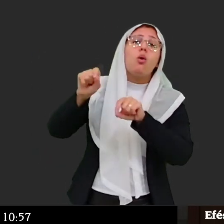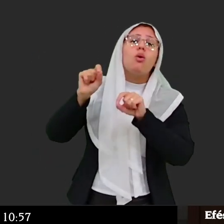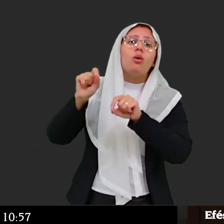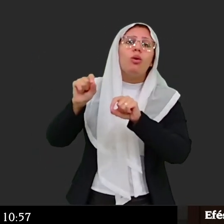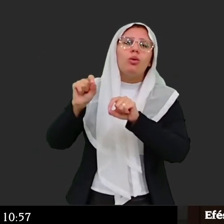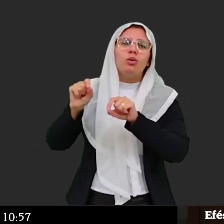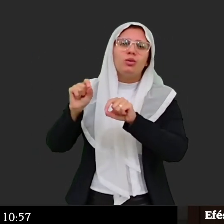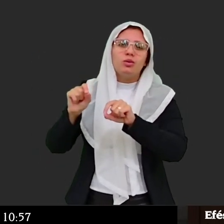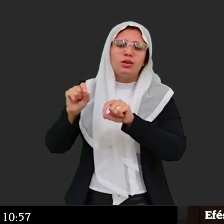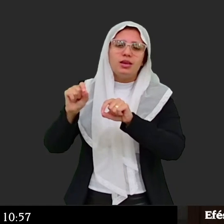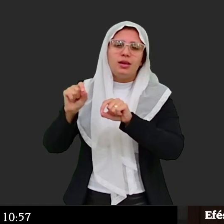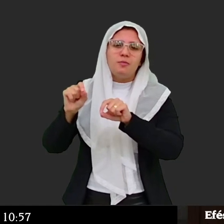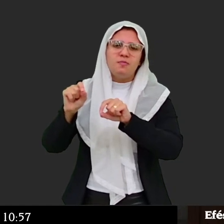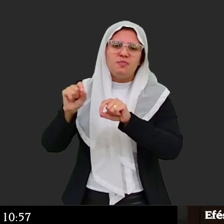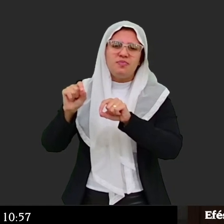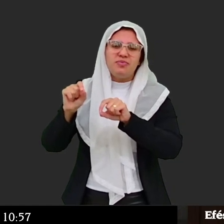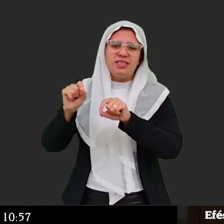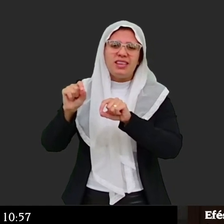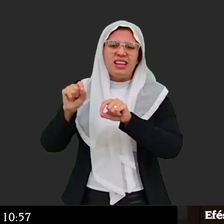deis lugar ao diabo.